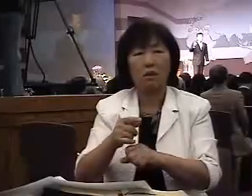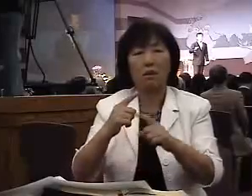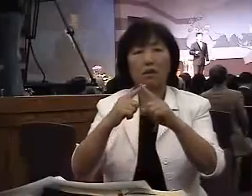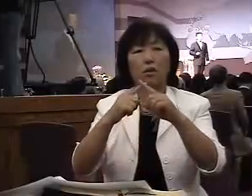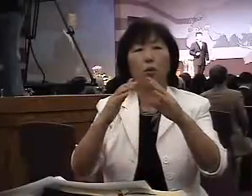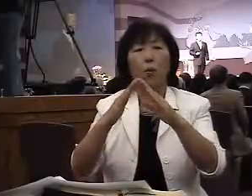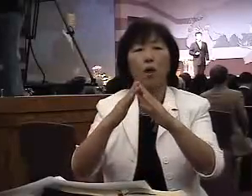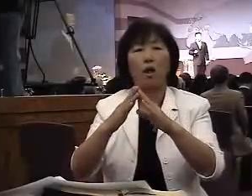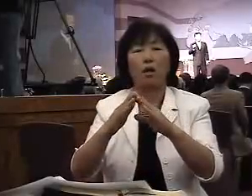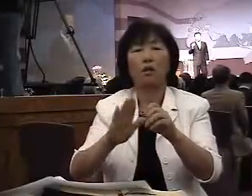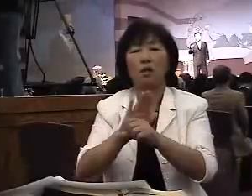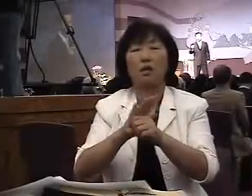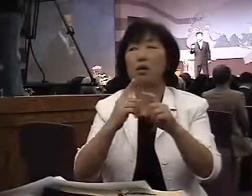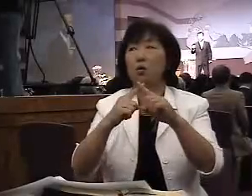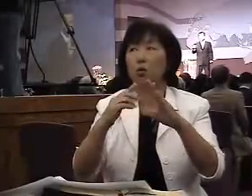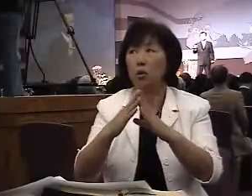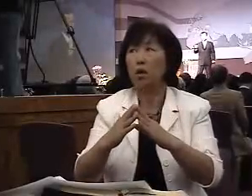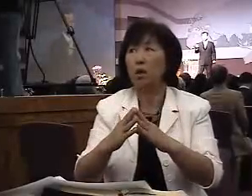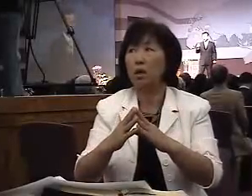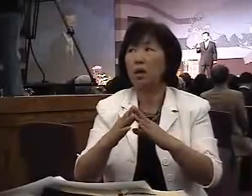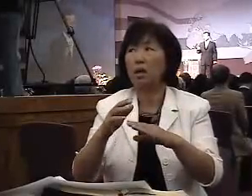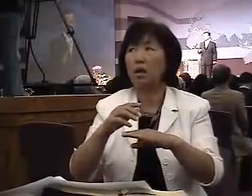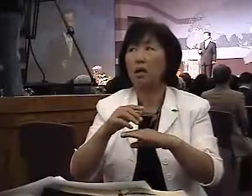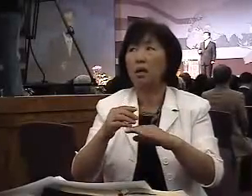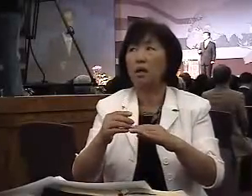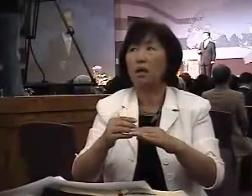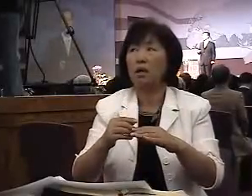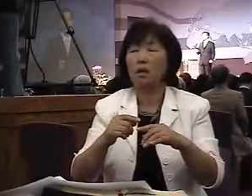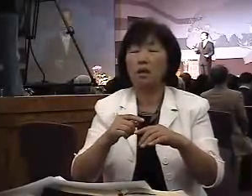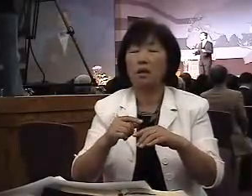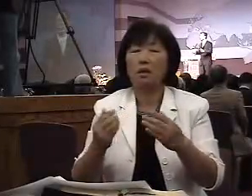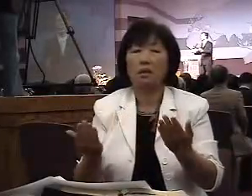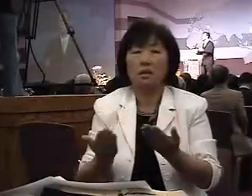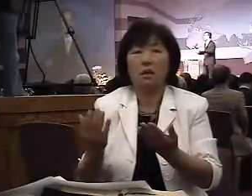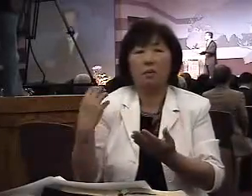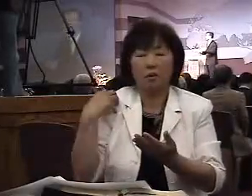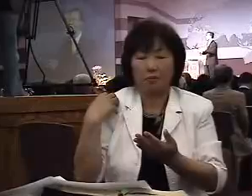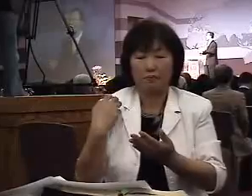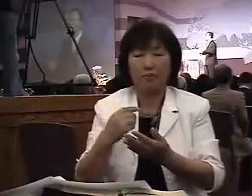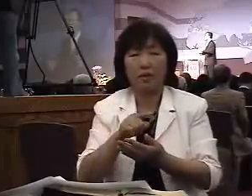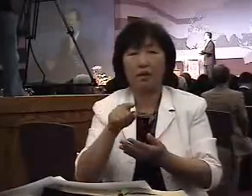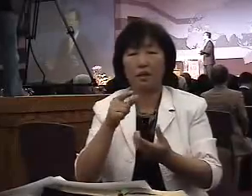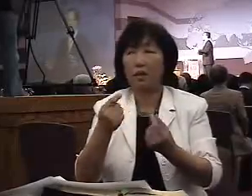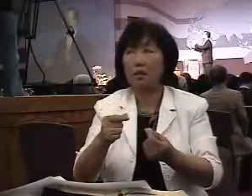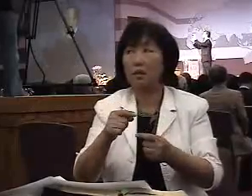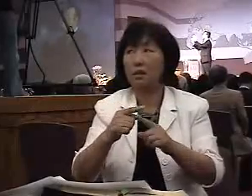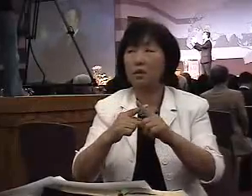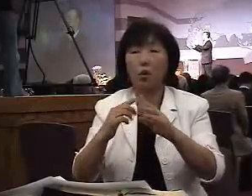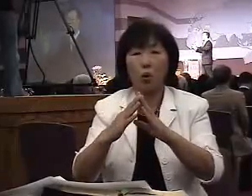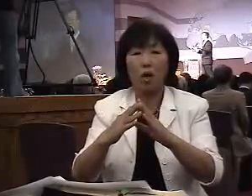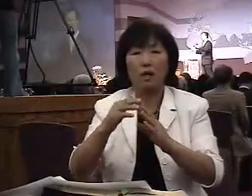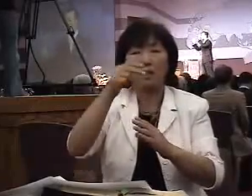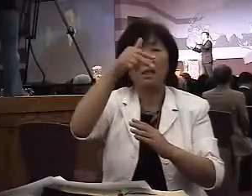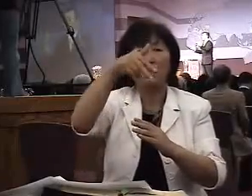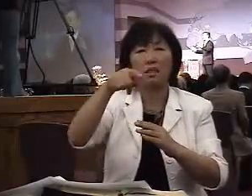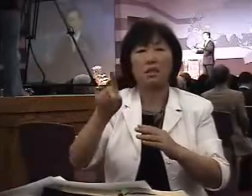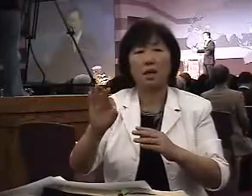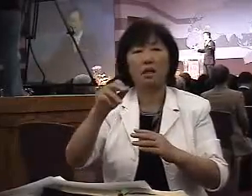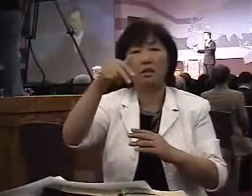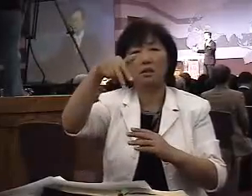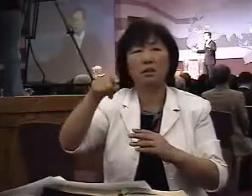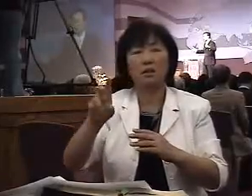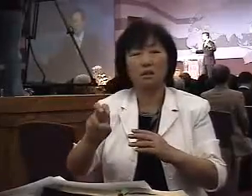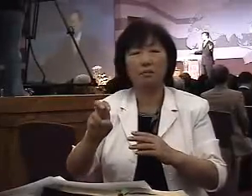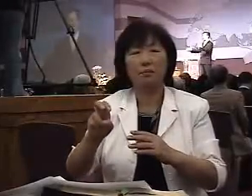Here's my point. 그런데요, 이것이 우리의 교회의 장점이고